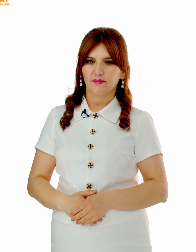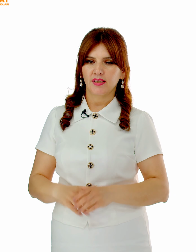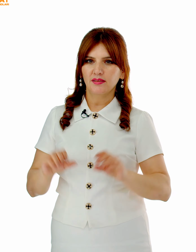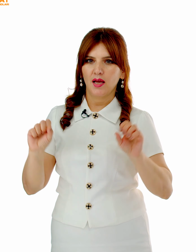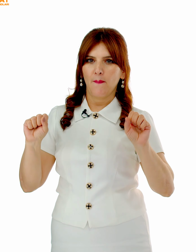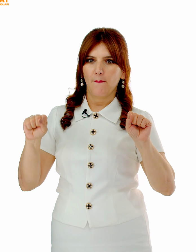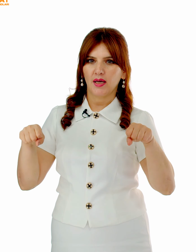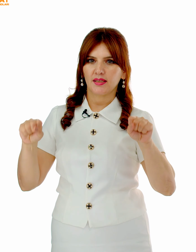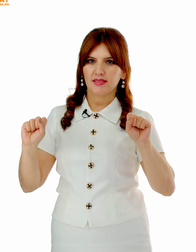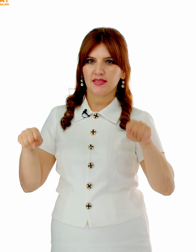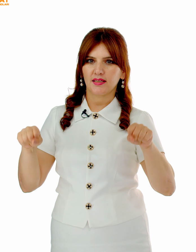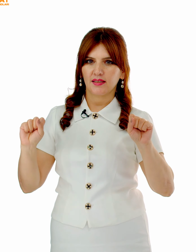Qaytaraman. Mototsikl.